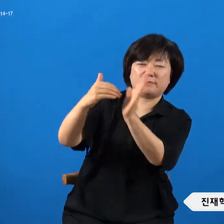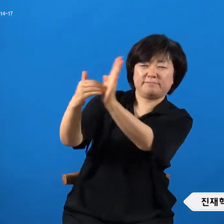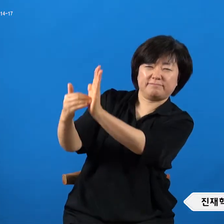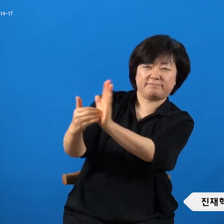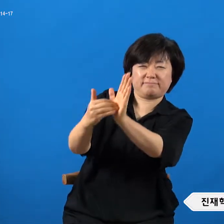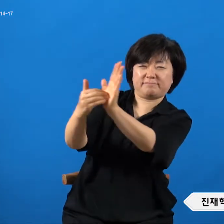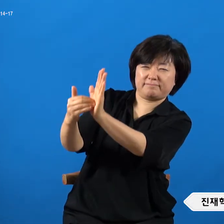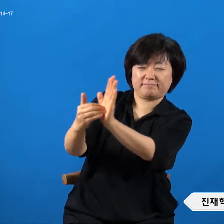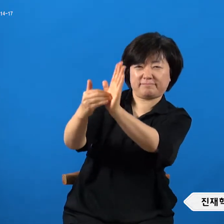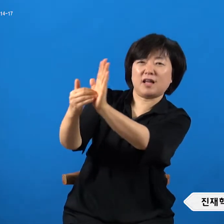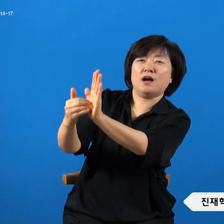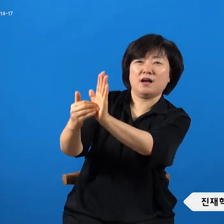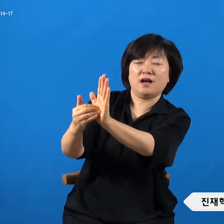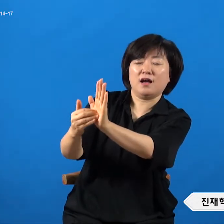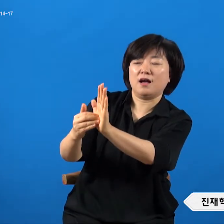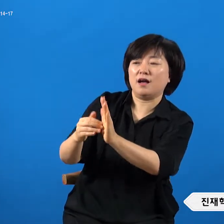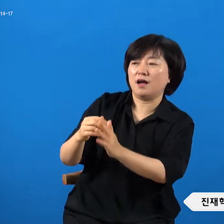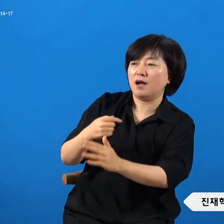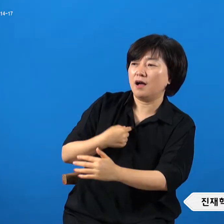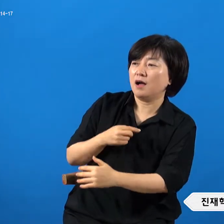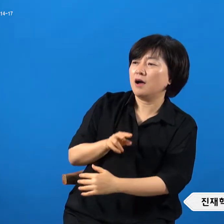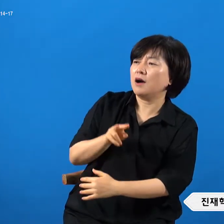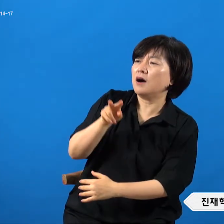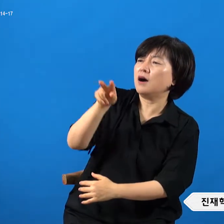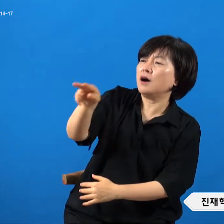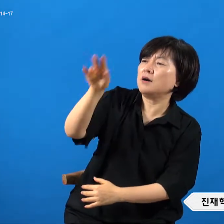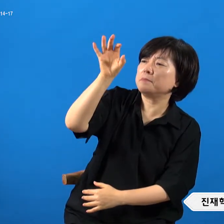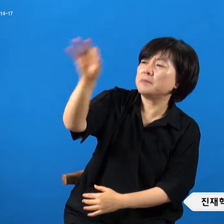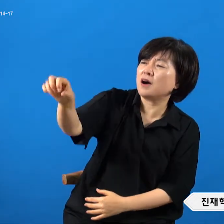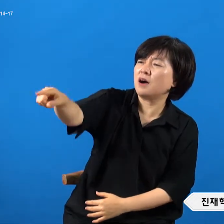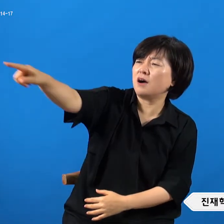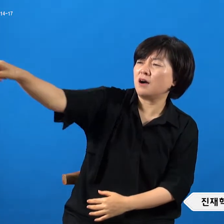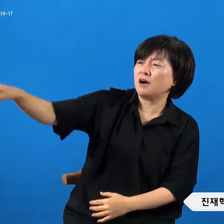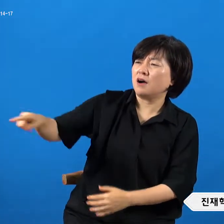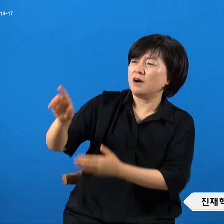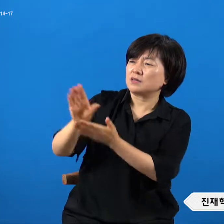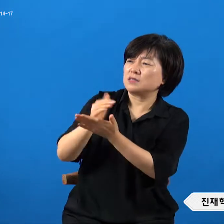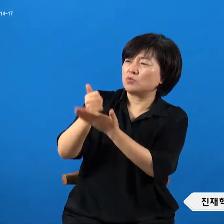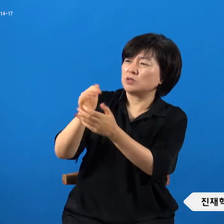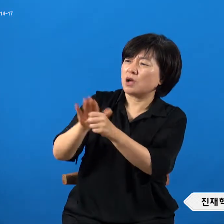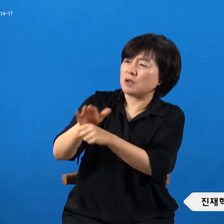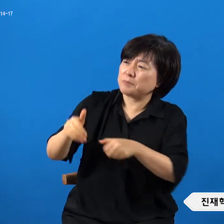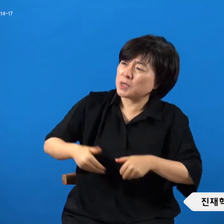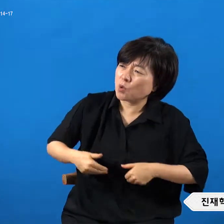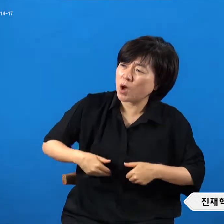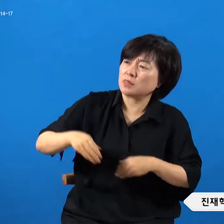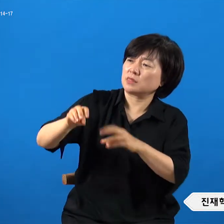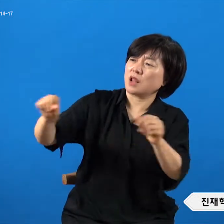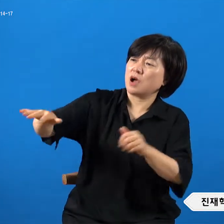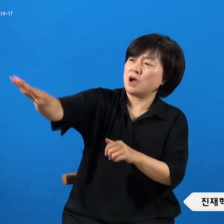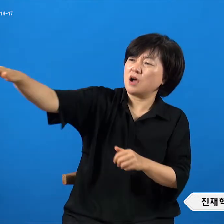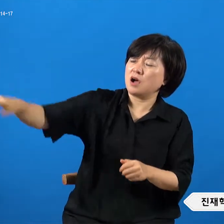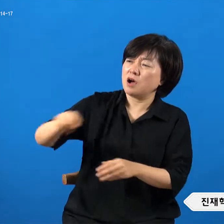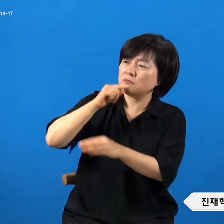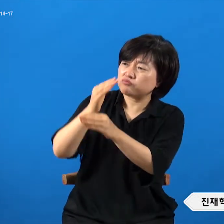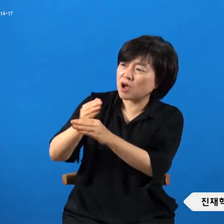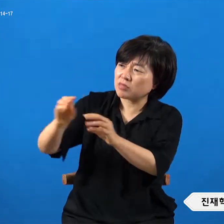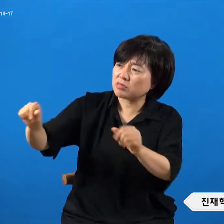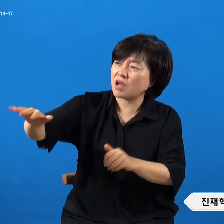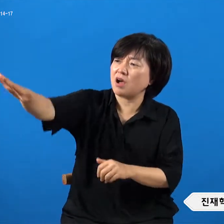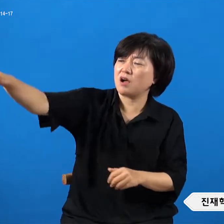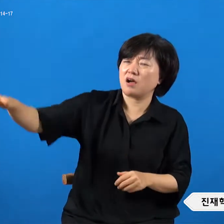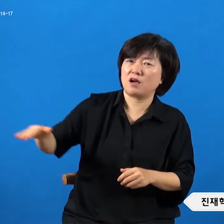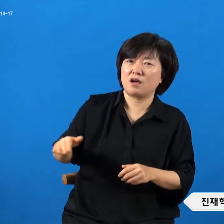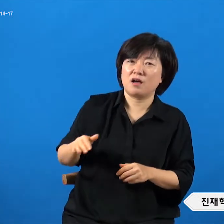그 땅, 그리스도의 사랑이 필요한 그 땅, 바로 복음은 예수 그리스도의 사랑입니다.